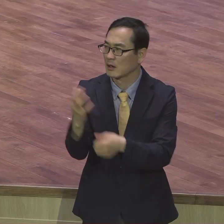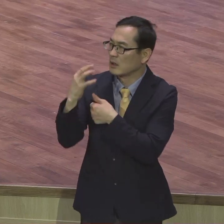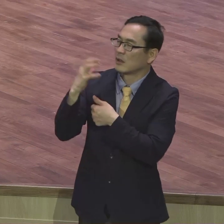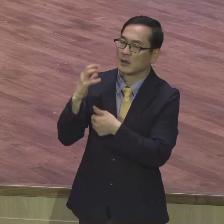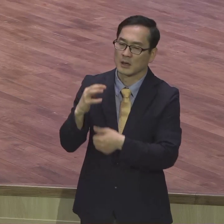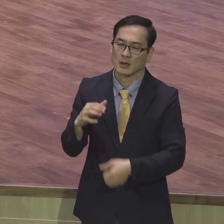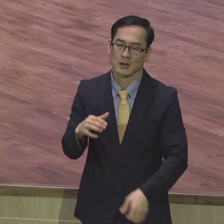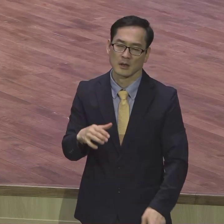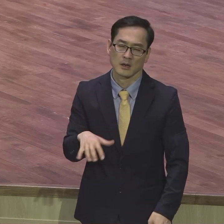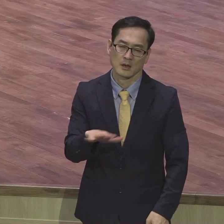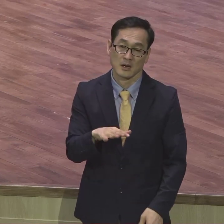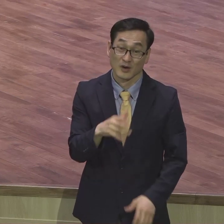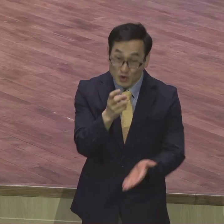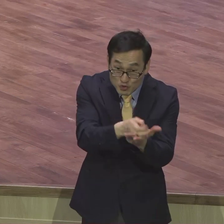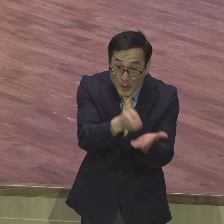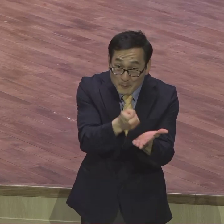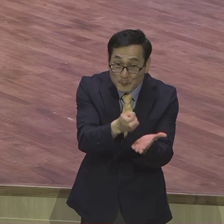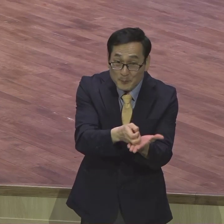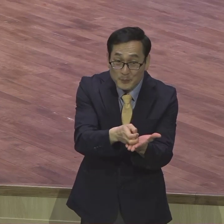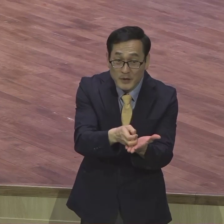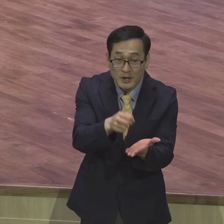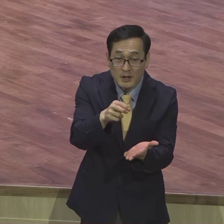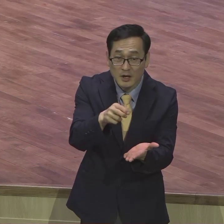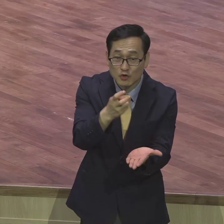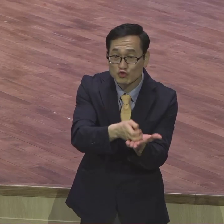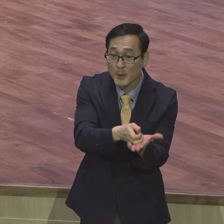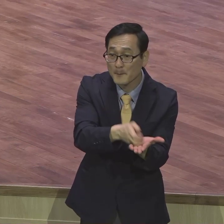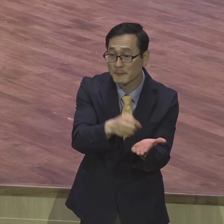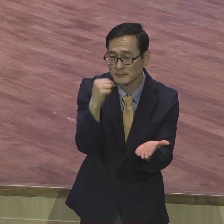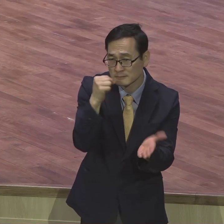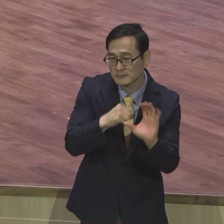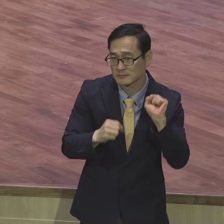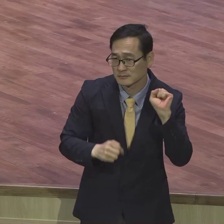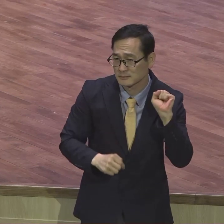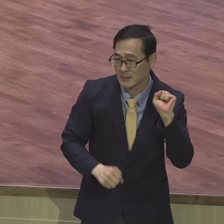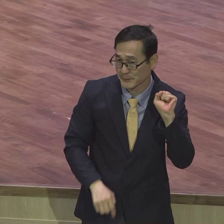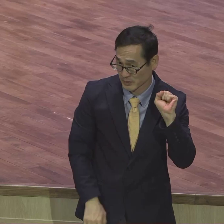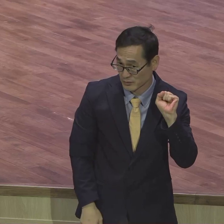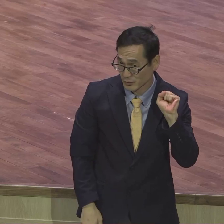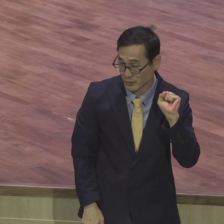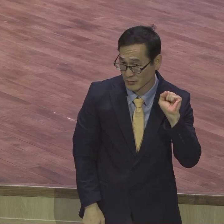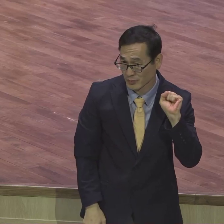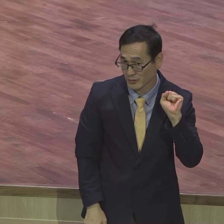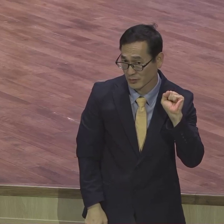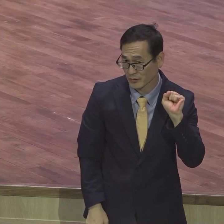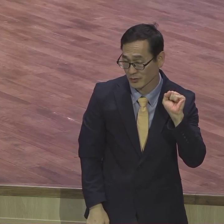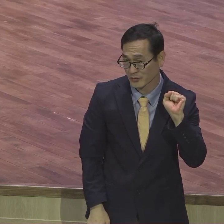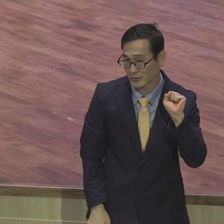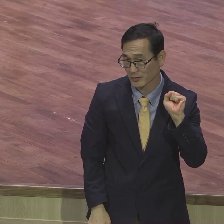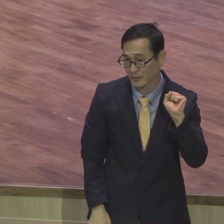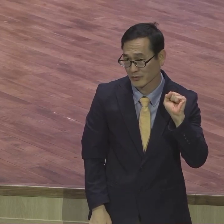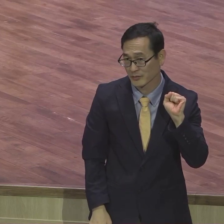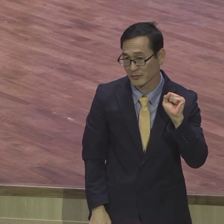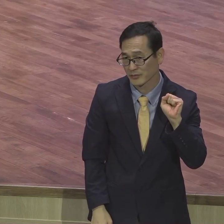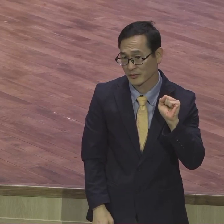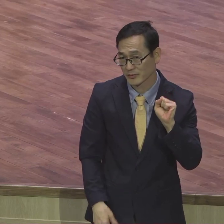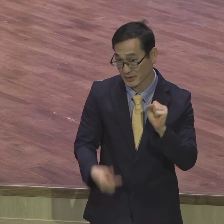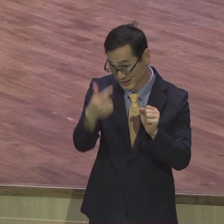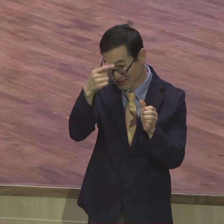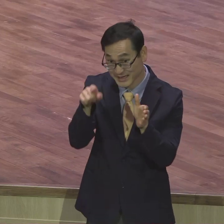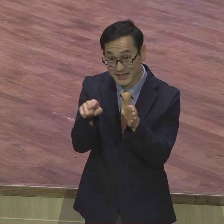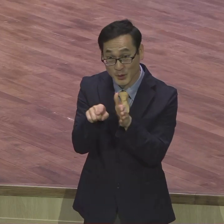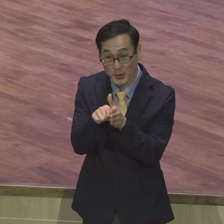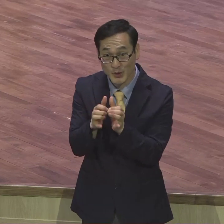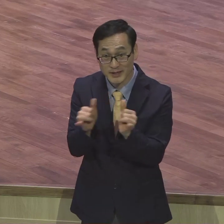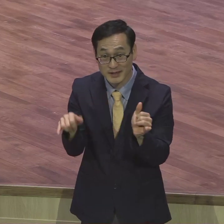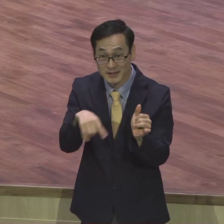꽉 잡혀있습니다. 기독교인들은요 이 신앙생활을 이게 복음 속에 못 누리고 종교생활 오래 하면